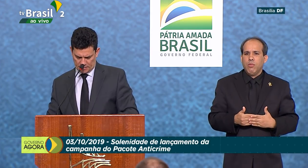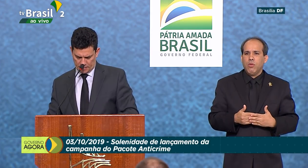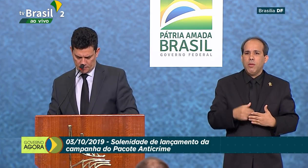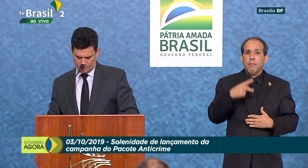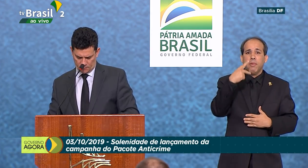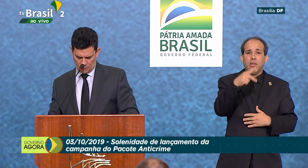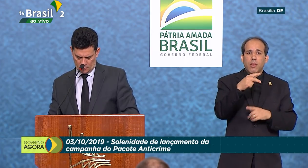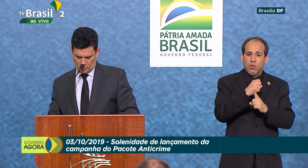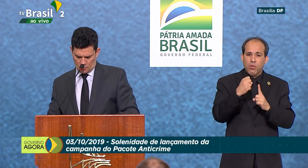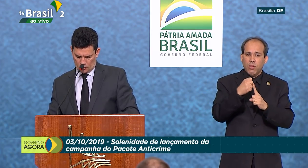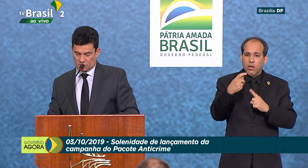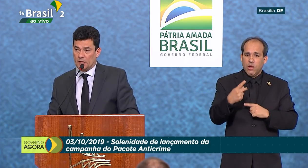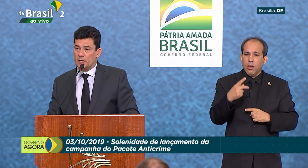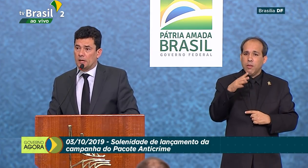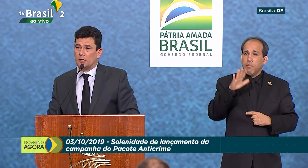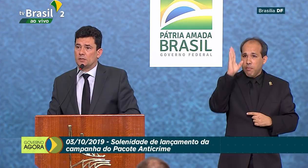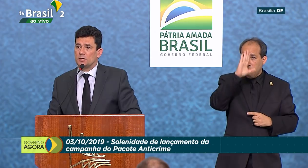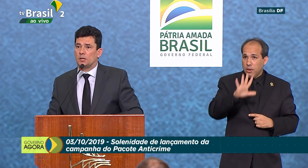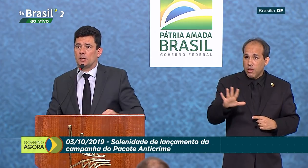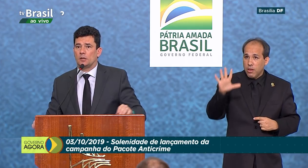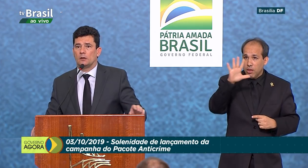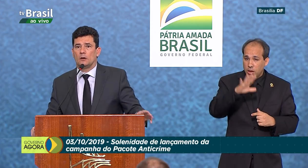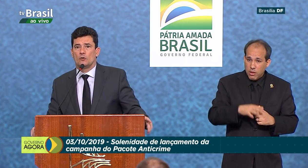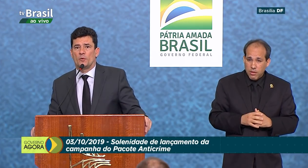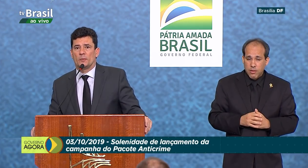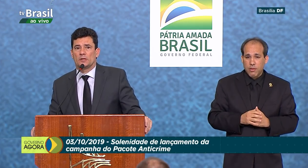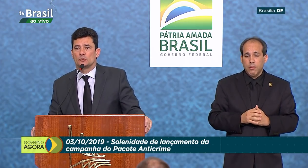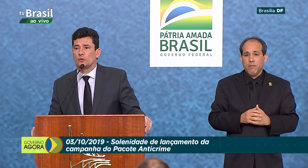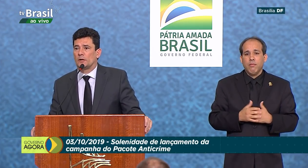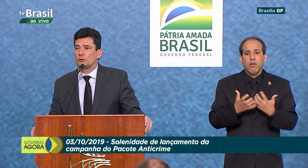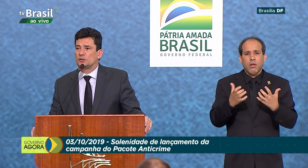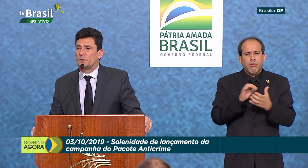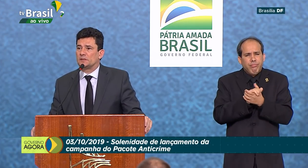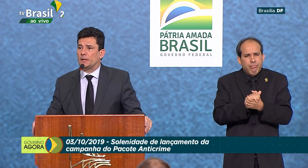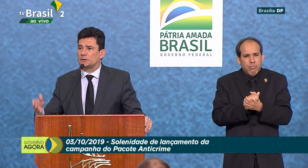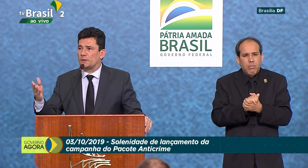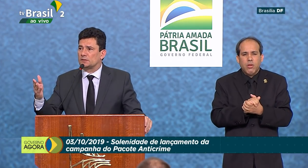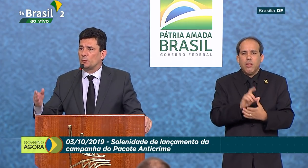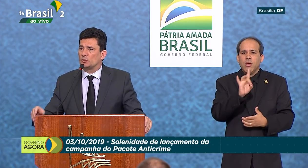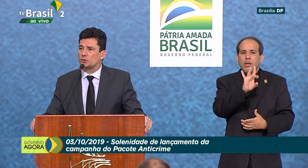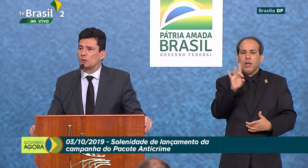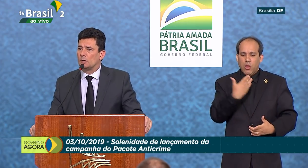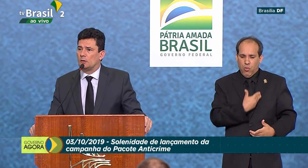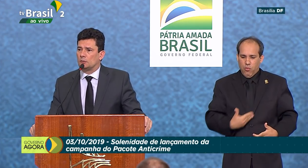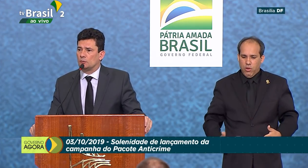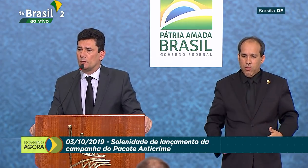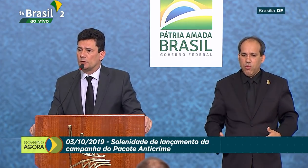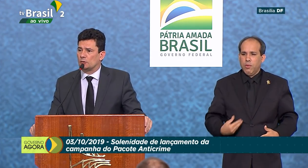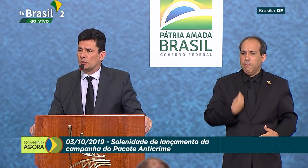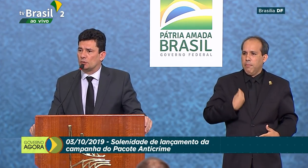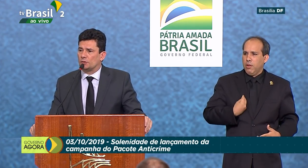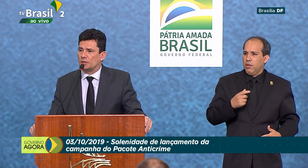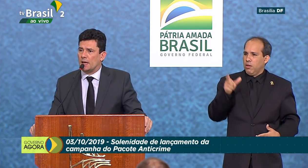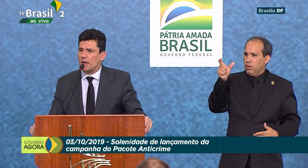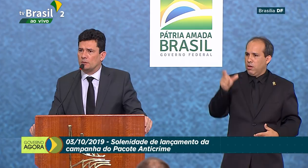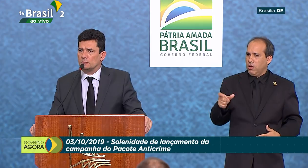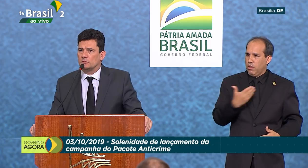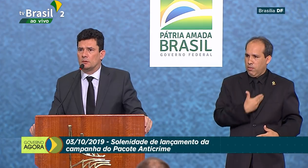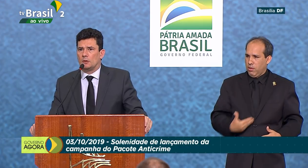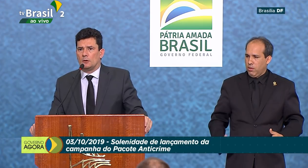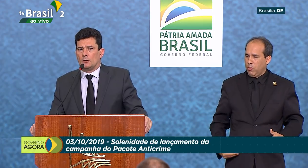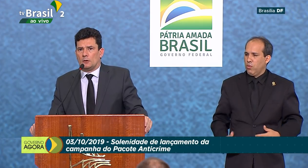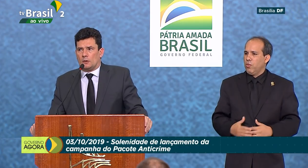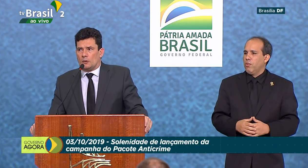sociedade brasileira. Gostaria aqui de cumprimentar os governadores presentes, faço na pessoa do governador Antônio